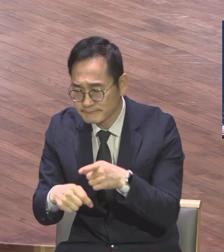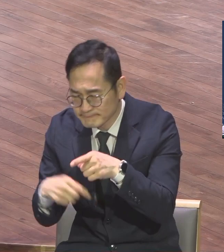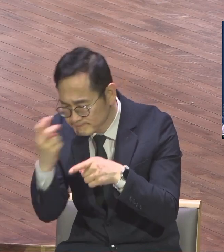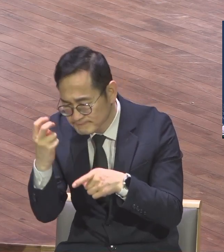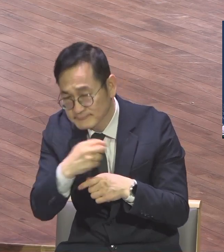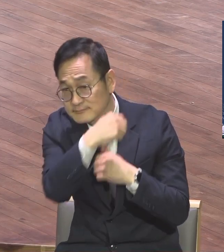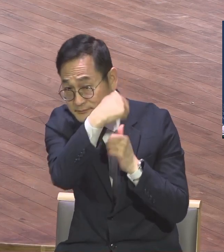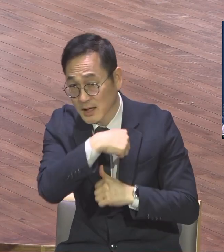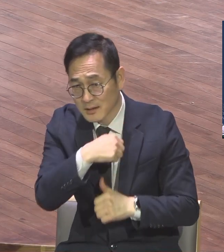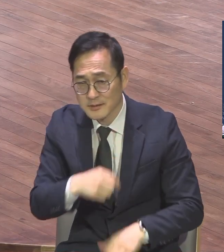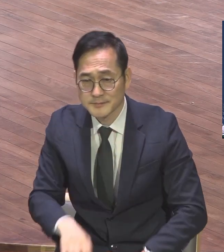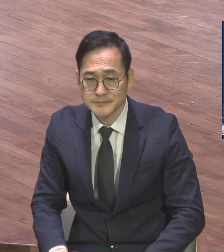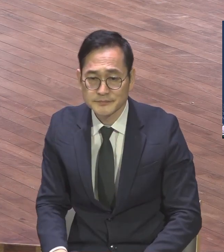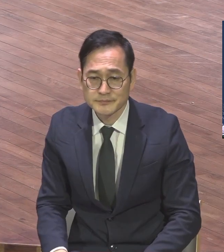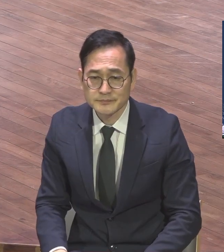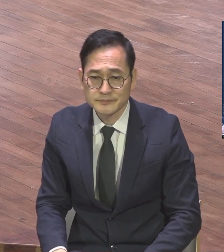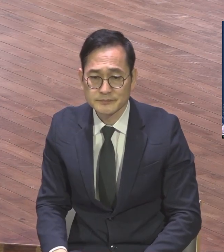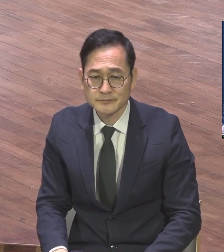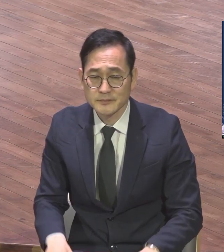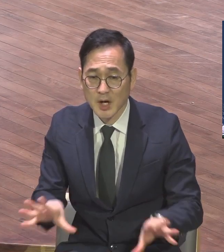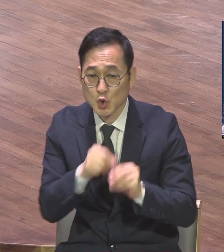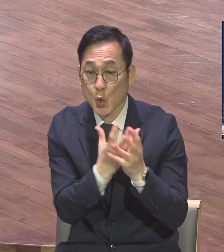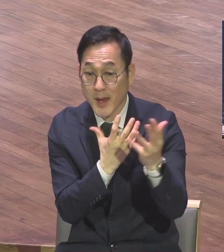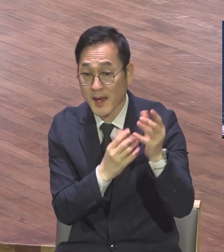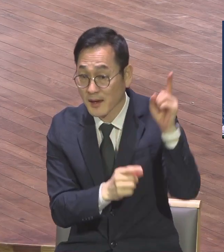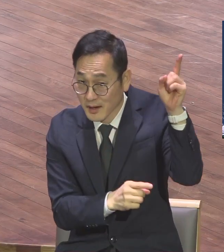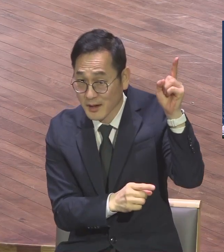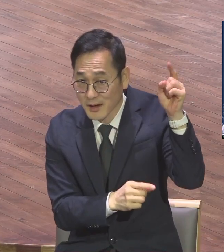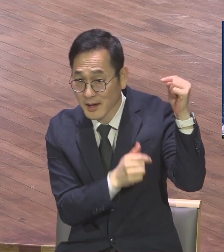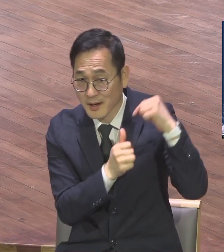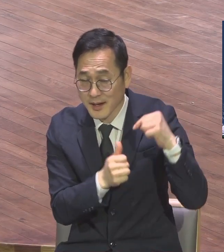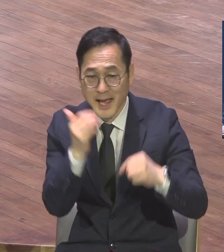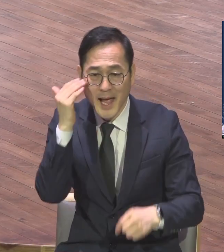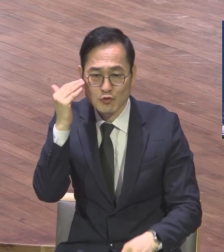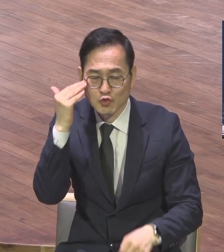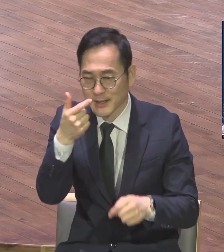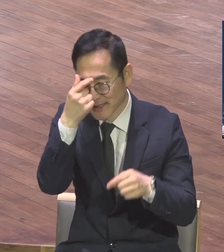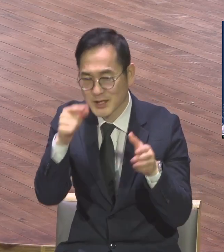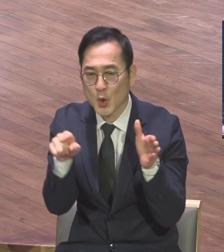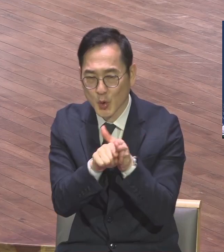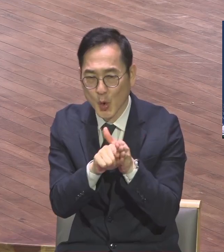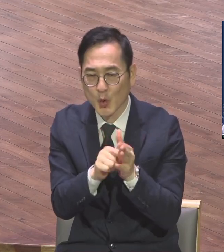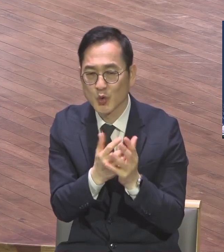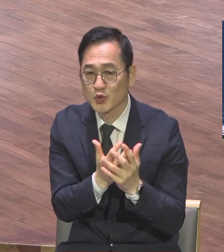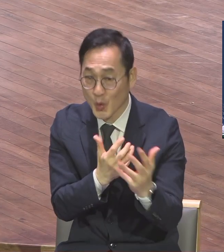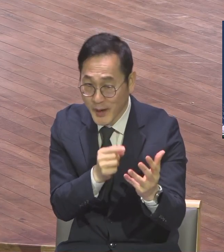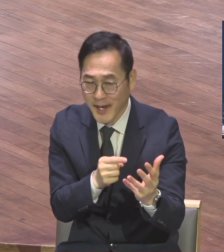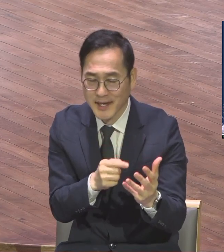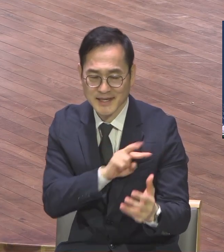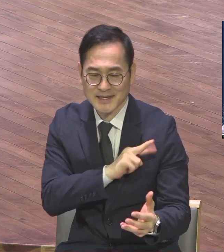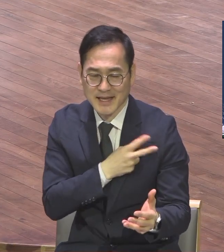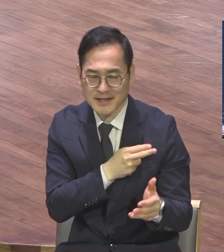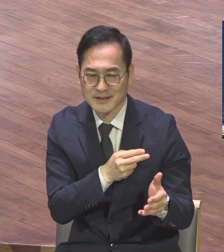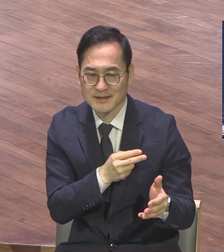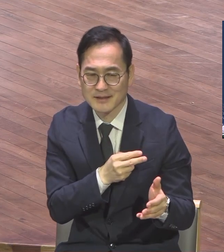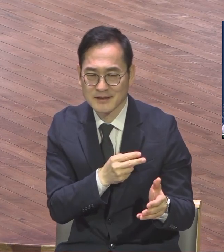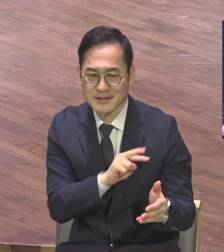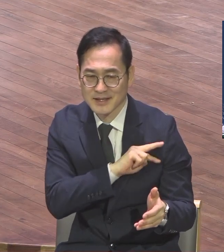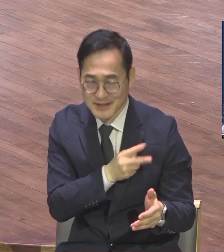저는 그 당시 총회로부터 파송받은 한기총 이단대책 전문위원으로 활동을 하면서